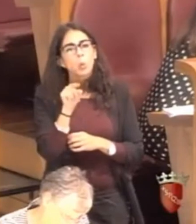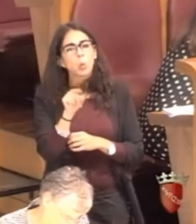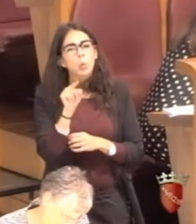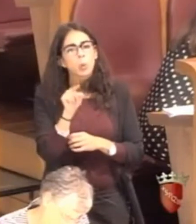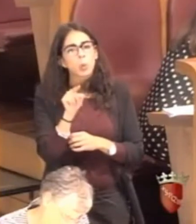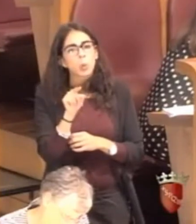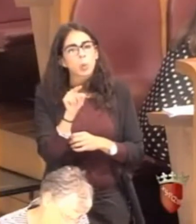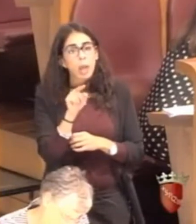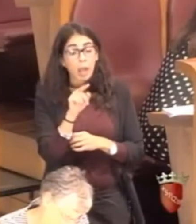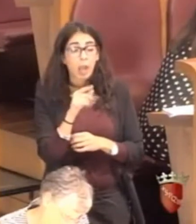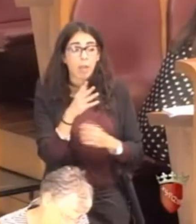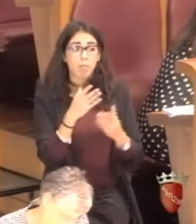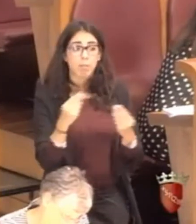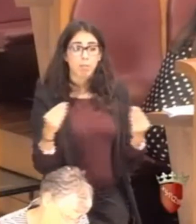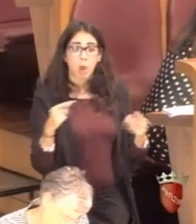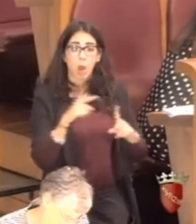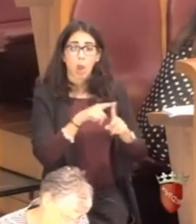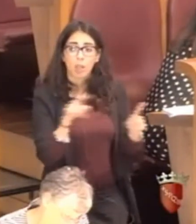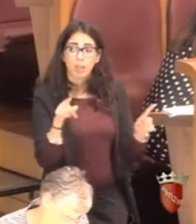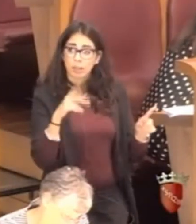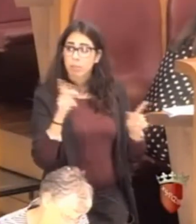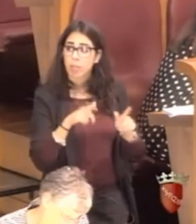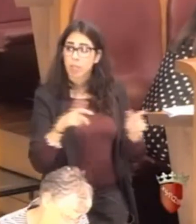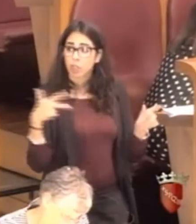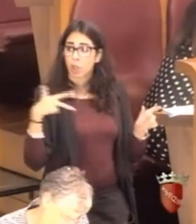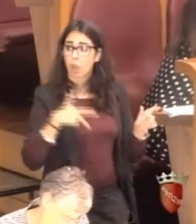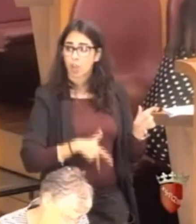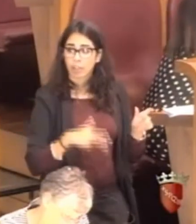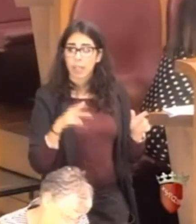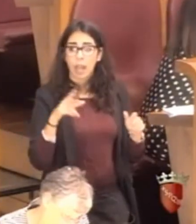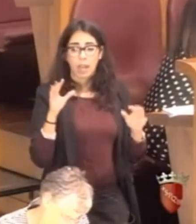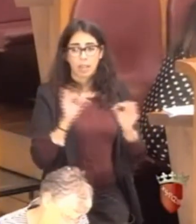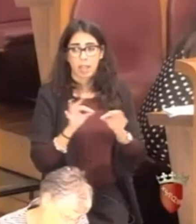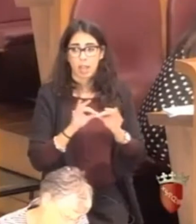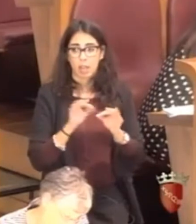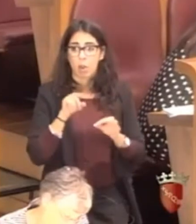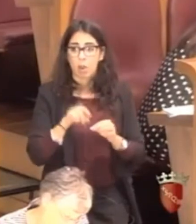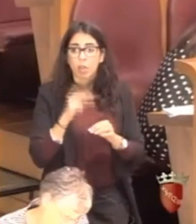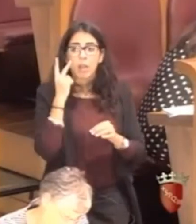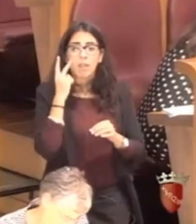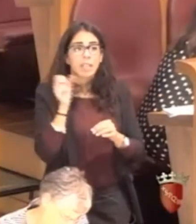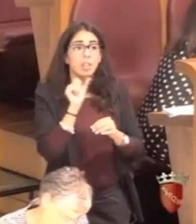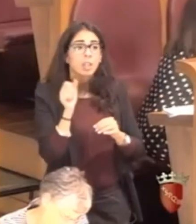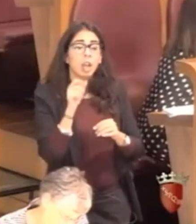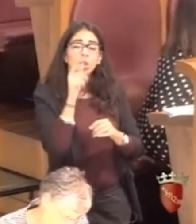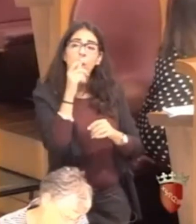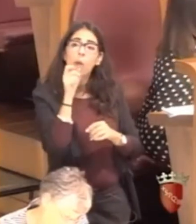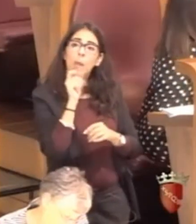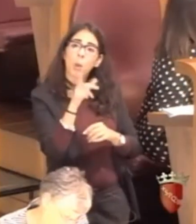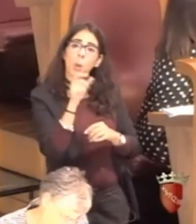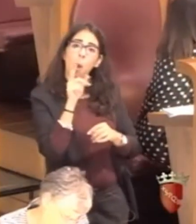sociale, per cui non vede più una cultura divisa per steccati, una cultura